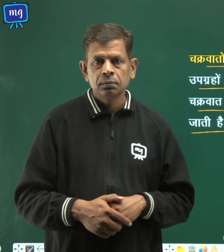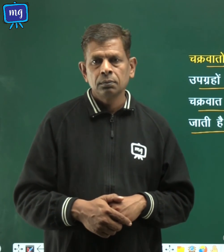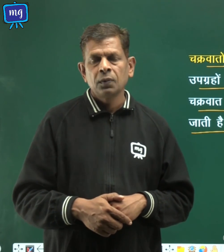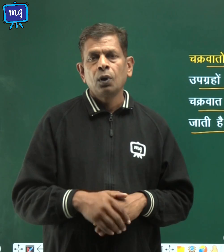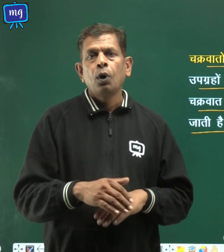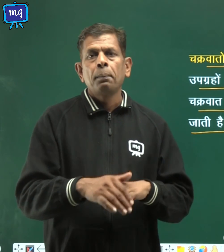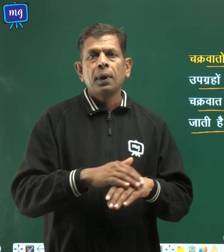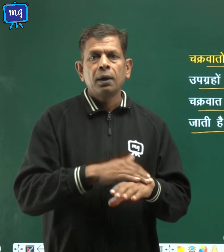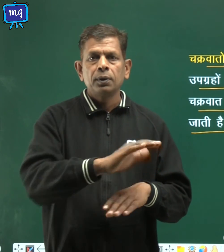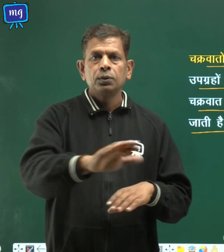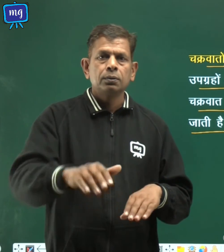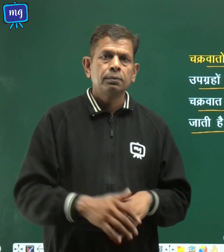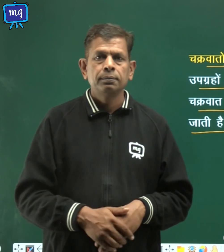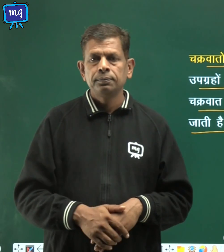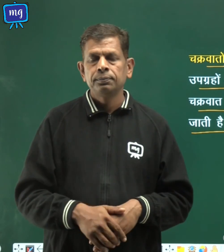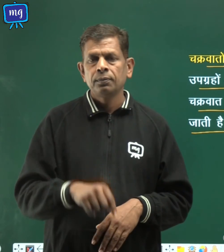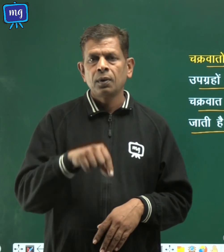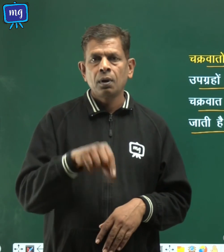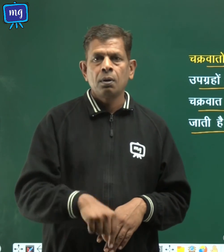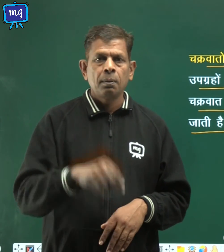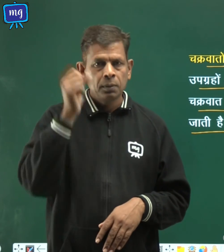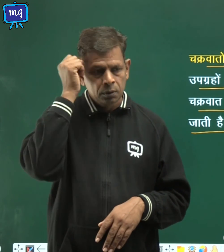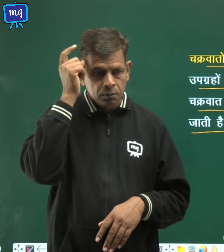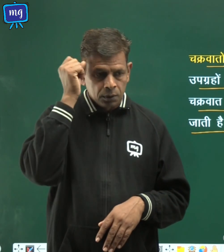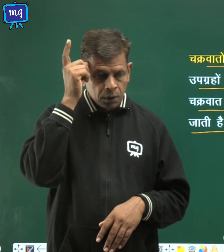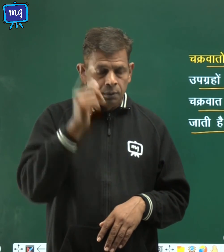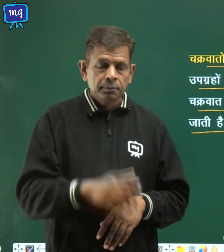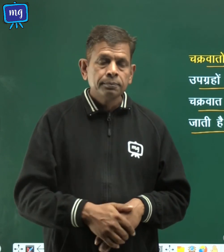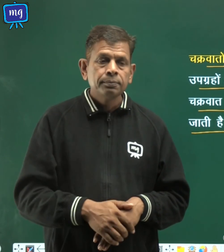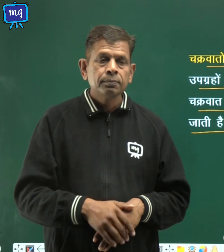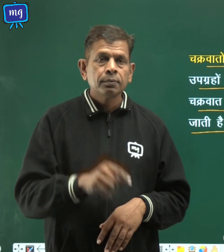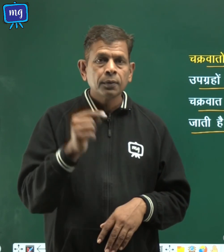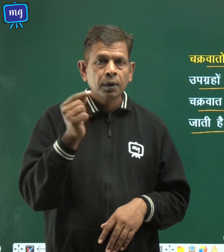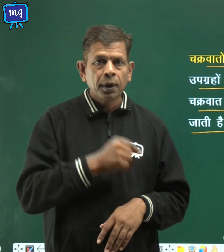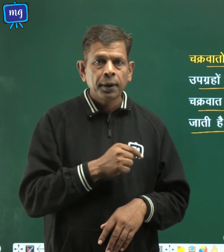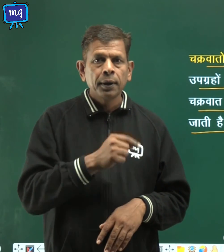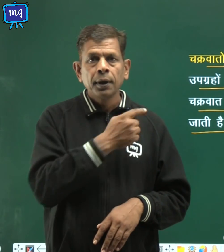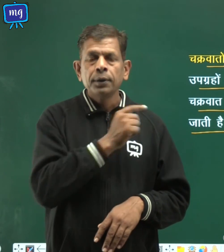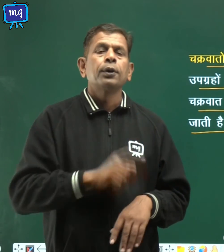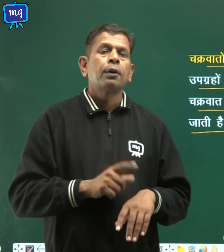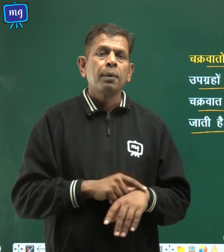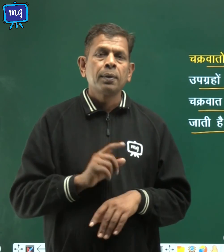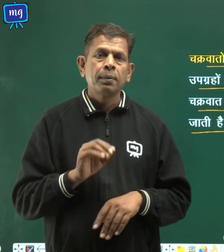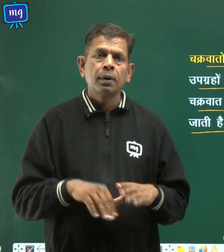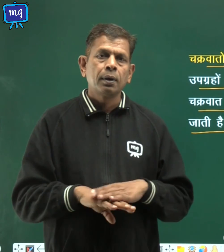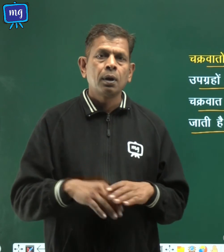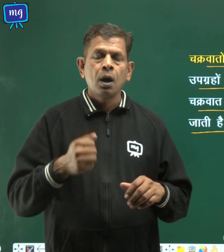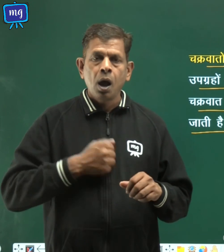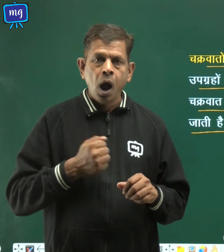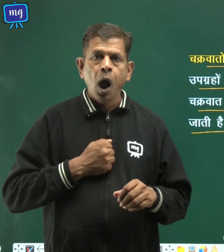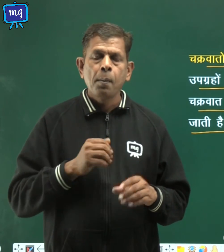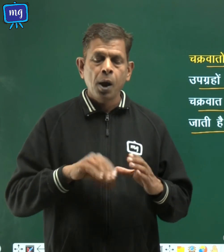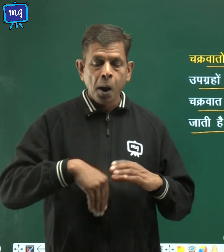तो प्यारे बच्चों, अब आप समझ गए कि ऐसे समय में हमें